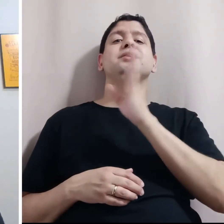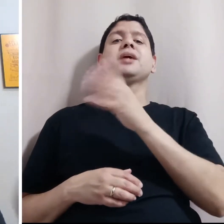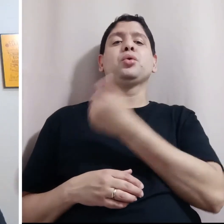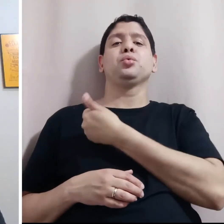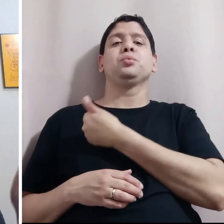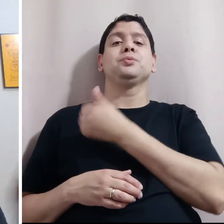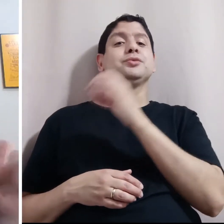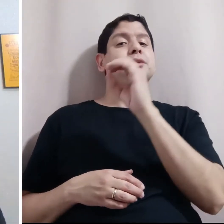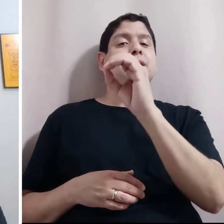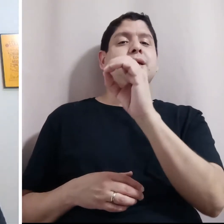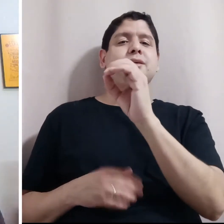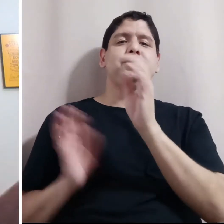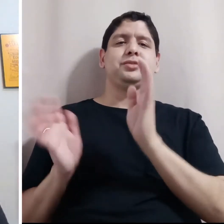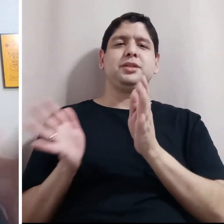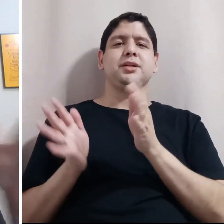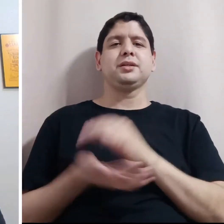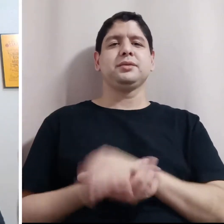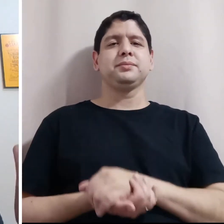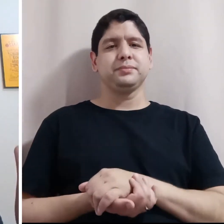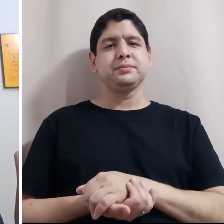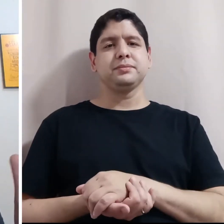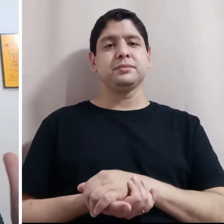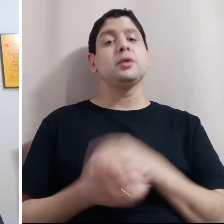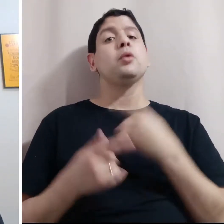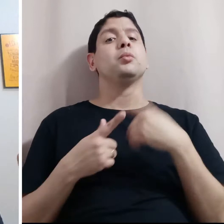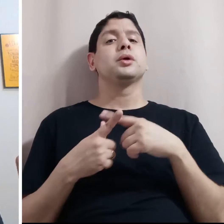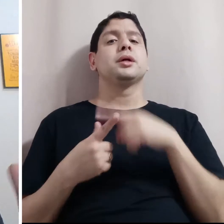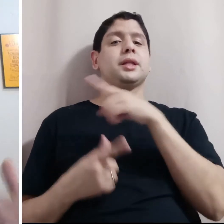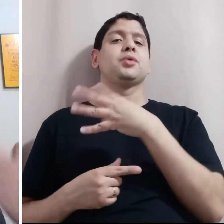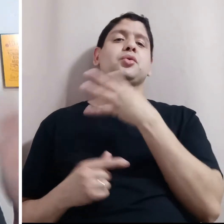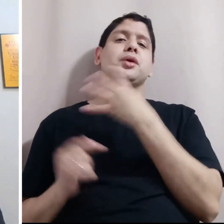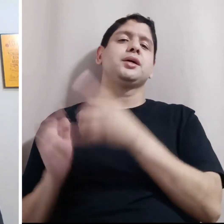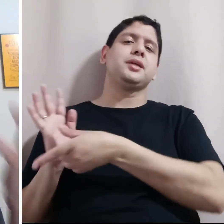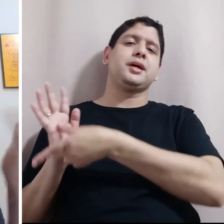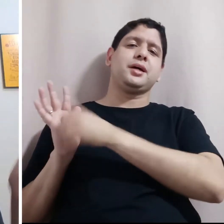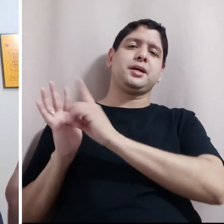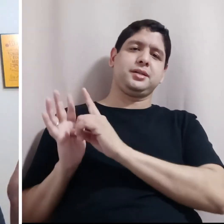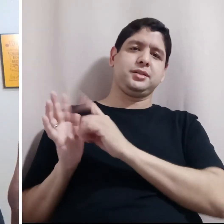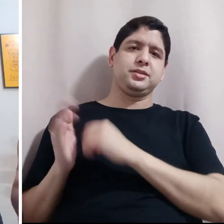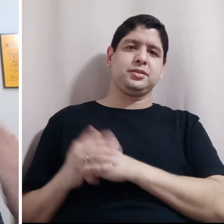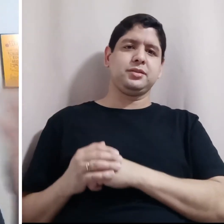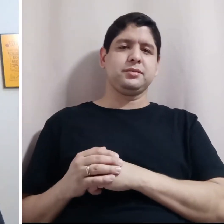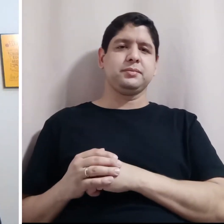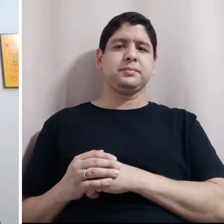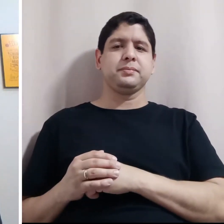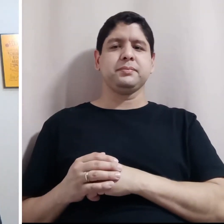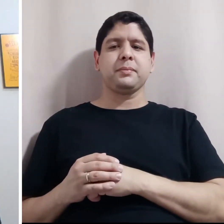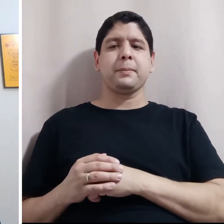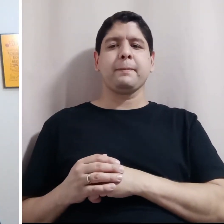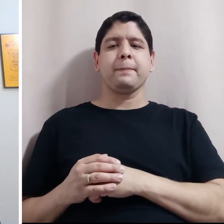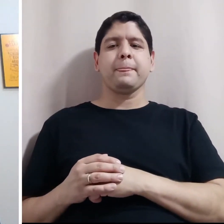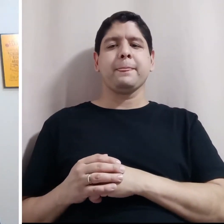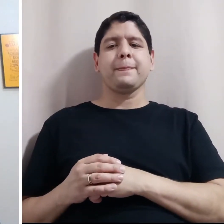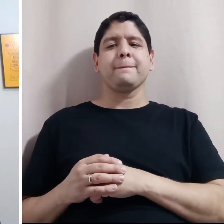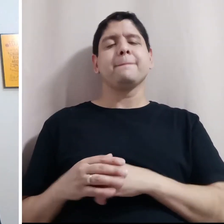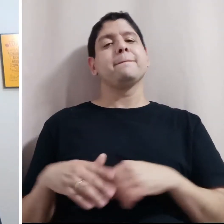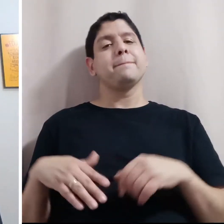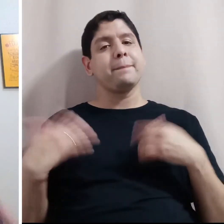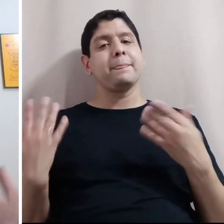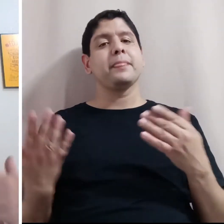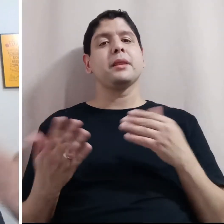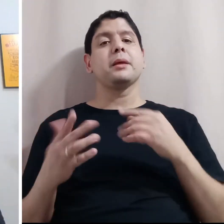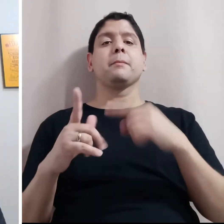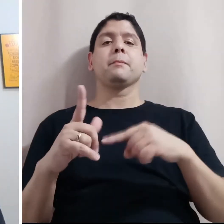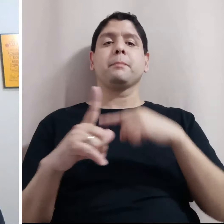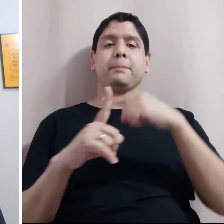O zero, né? O número zero. A gente pensa, o número zero, né? Sempre existiu. Bem, na natureza não existe número zero, né?